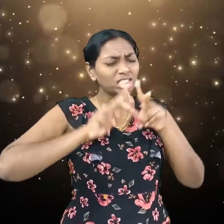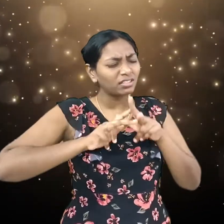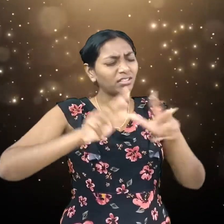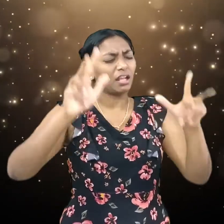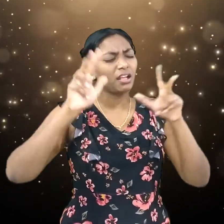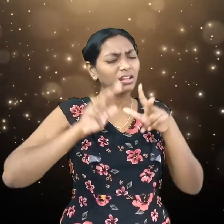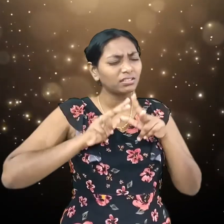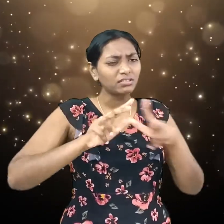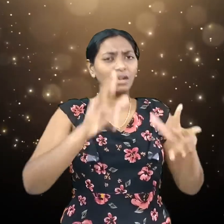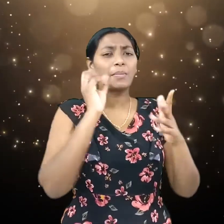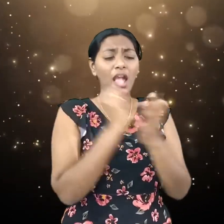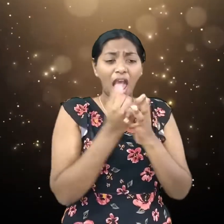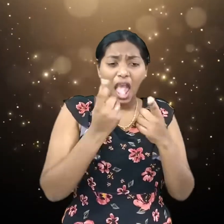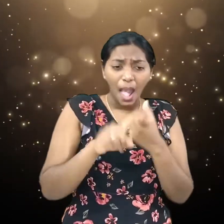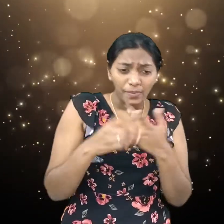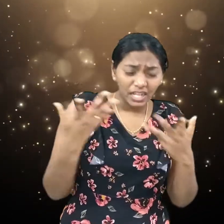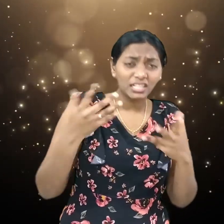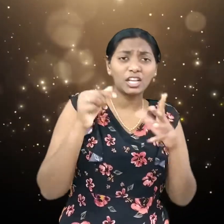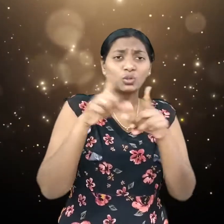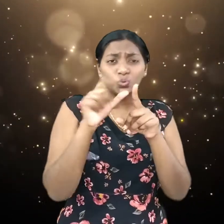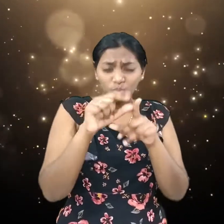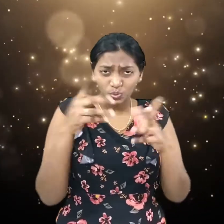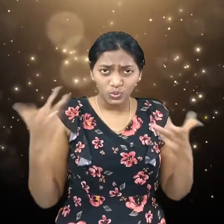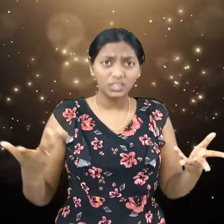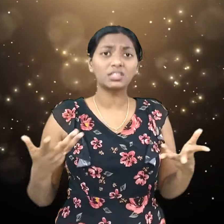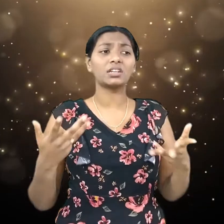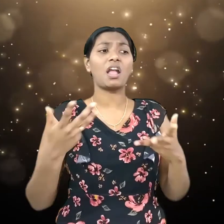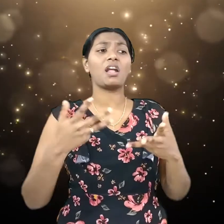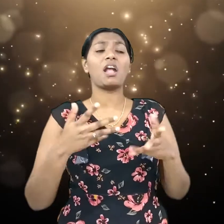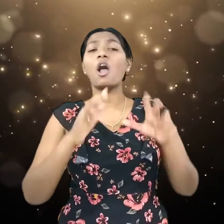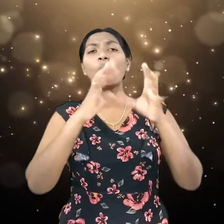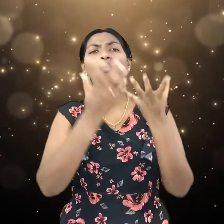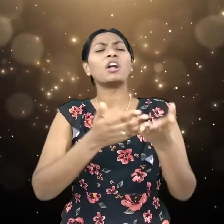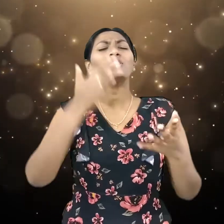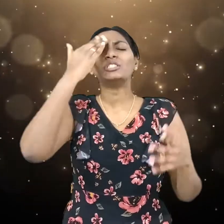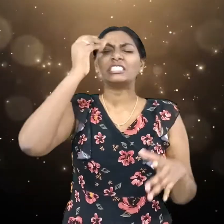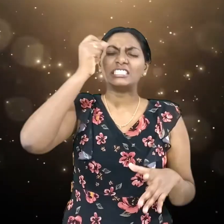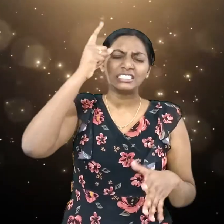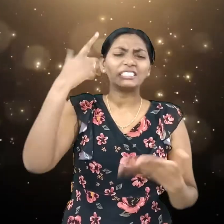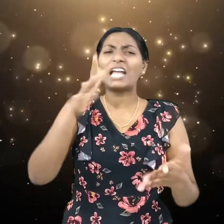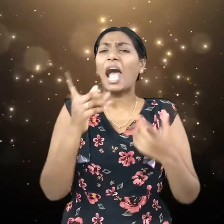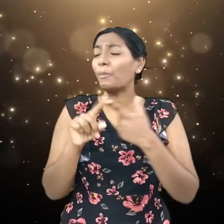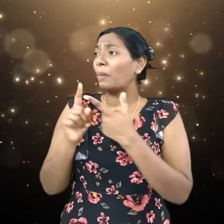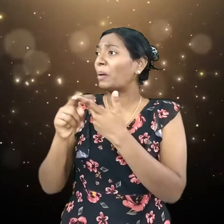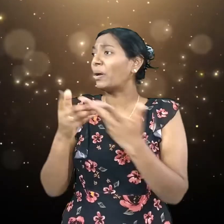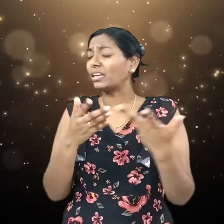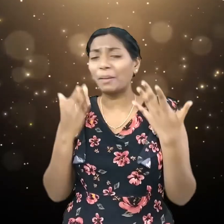क्योंकि दुनिया को समझ में नहीं आ रहा क्या हो रहा है। उन्हें एक ही चीज पता है कि कल क्या होने वाला, कुछ नहीं पता